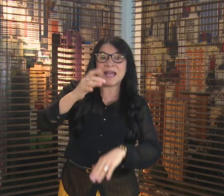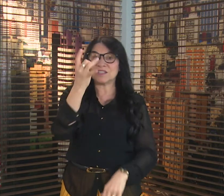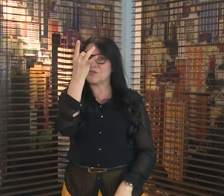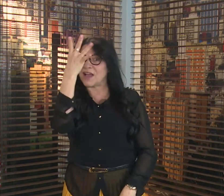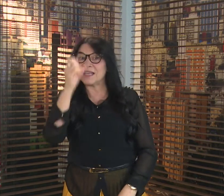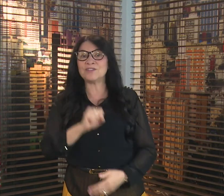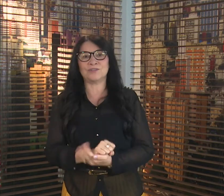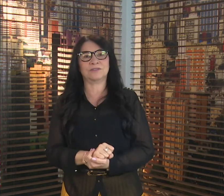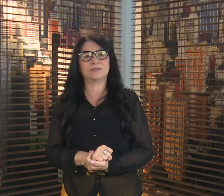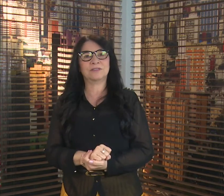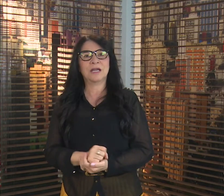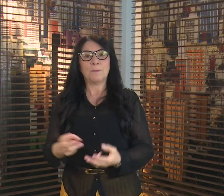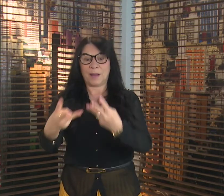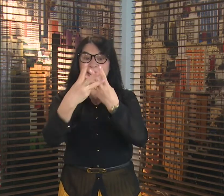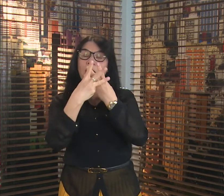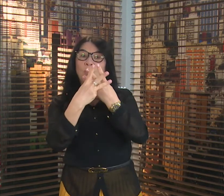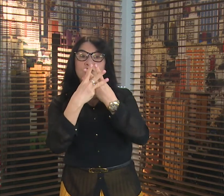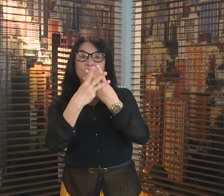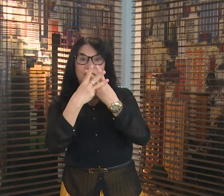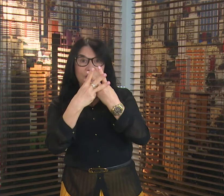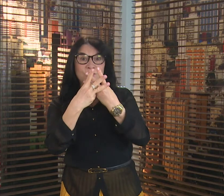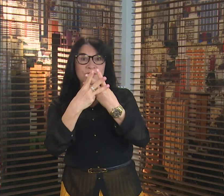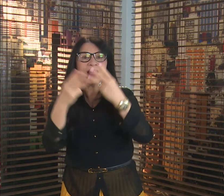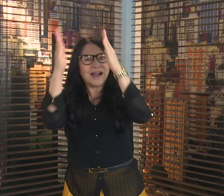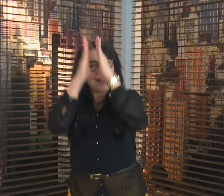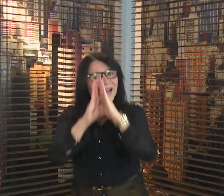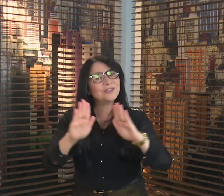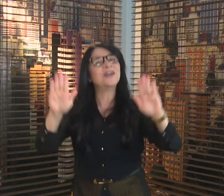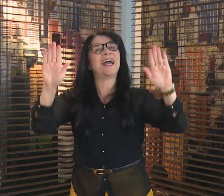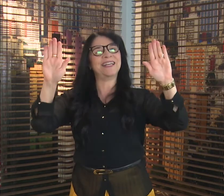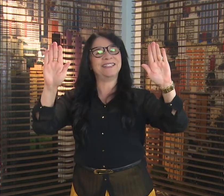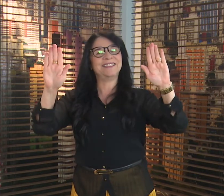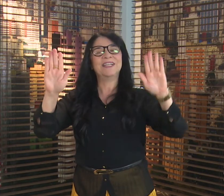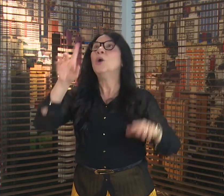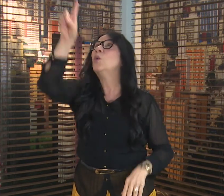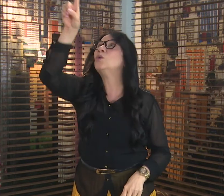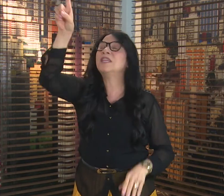mais fácil para os judeus adorarem o